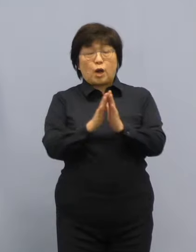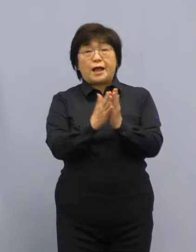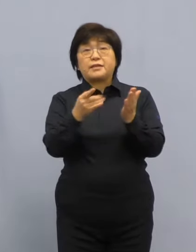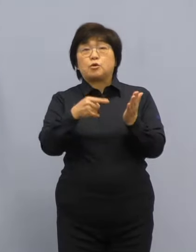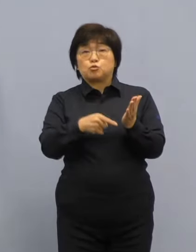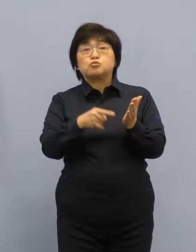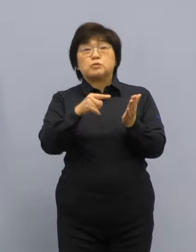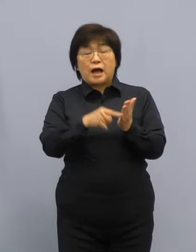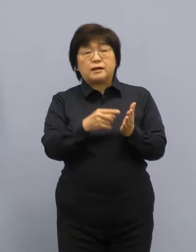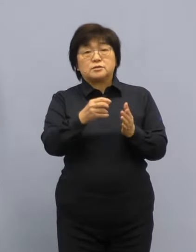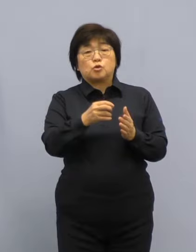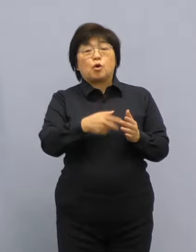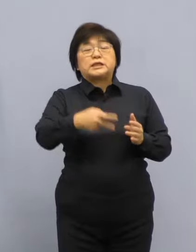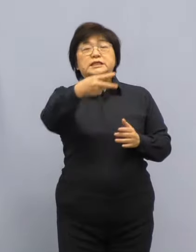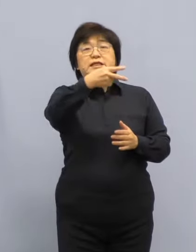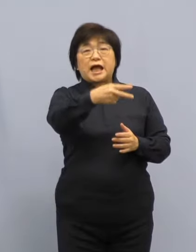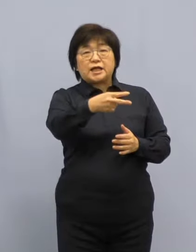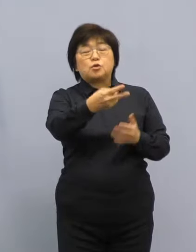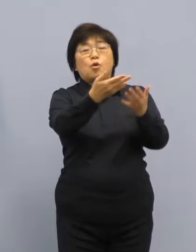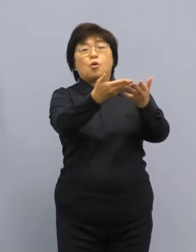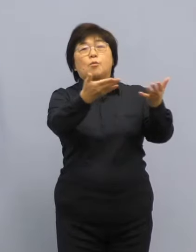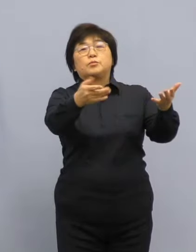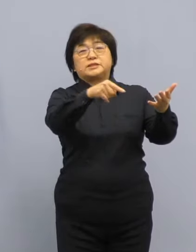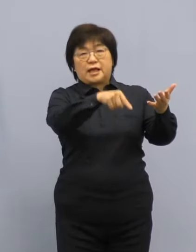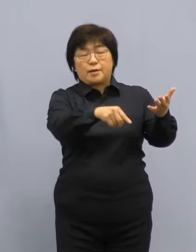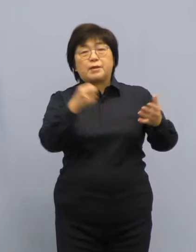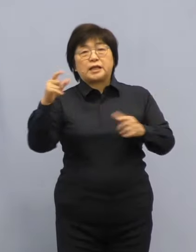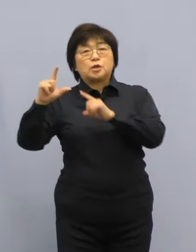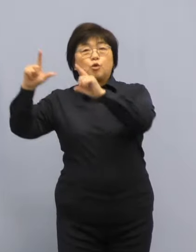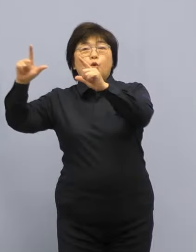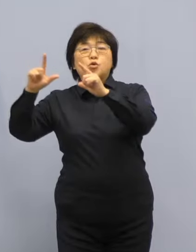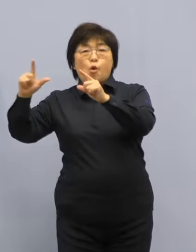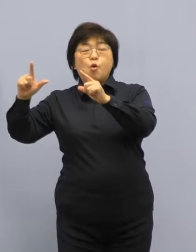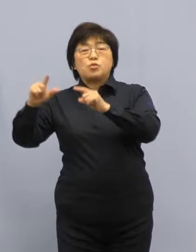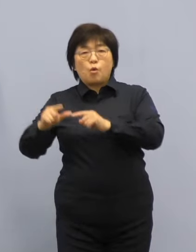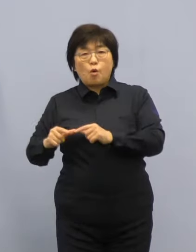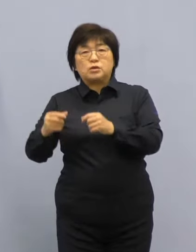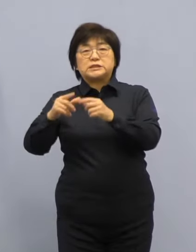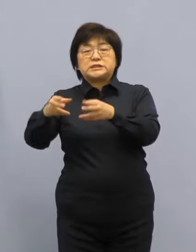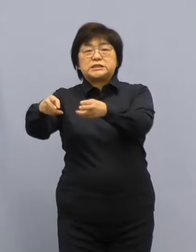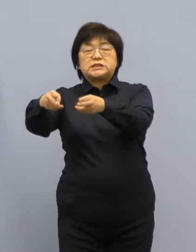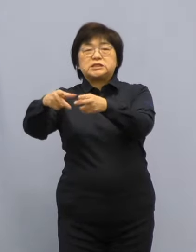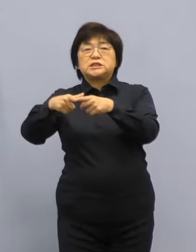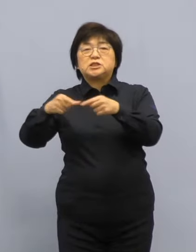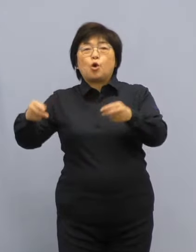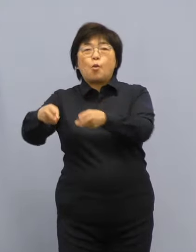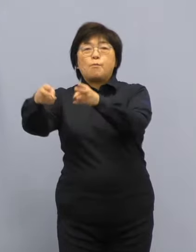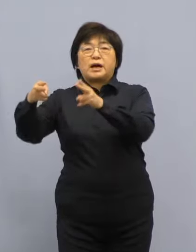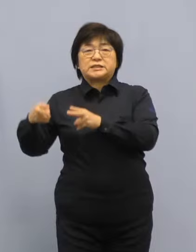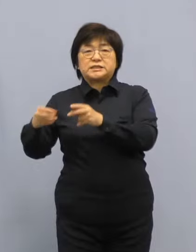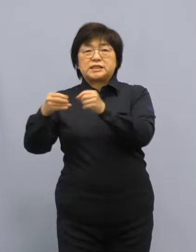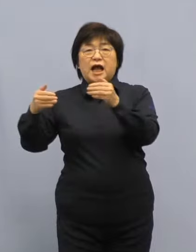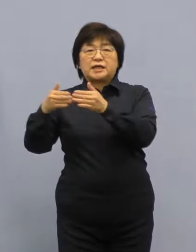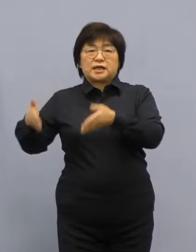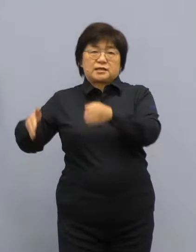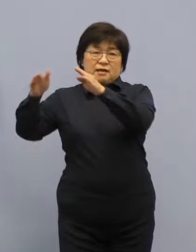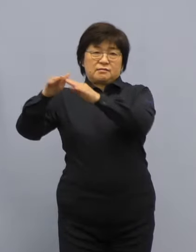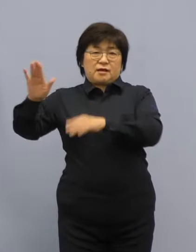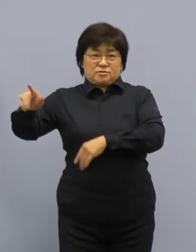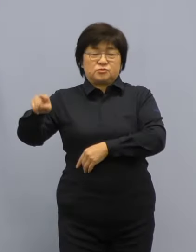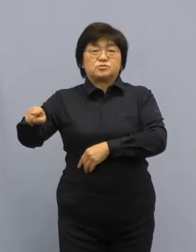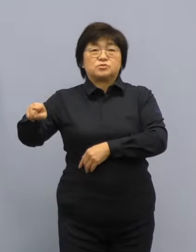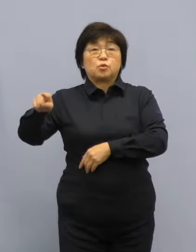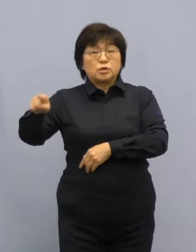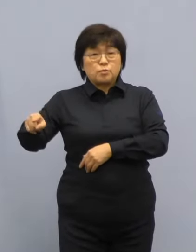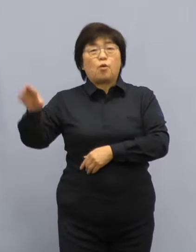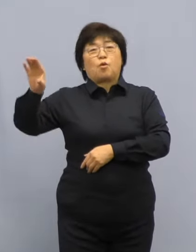ですけども、長崎県物産館のほか東京のアンテナショップ日本橋にありますけれども、長崎館というものがございます。そ